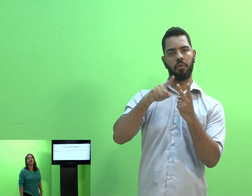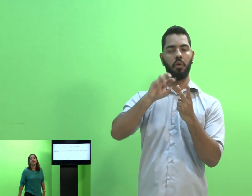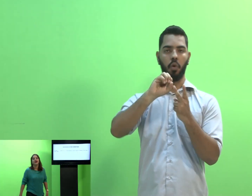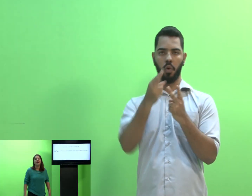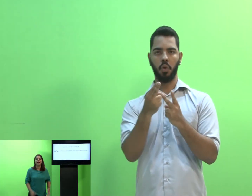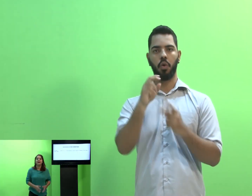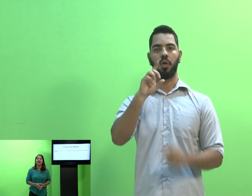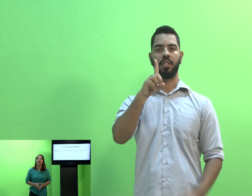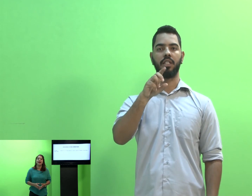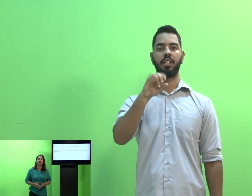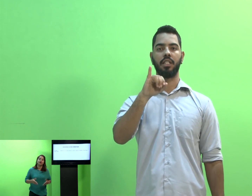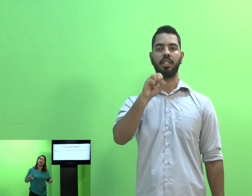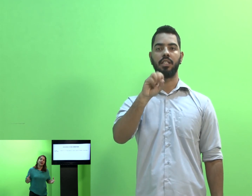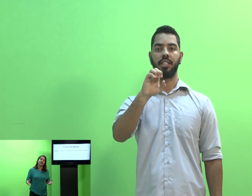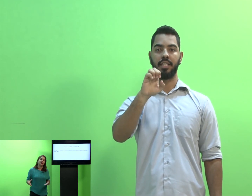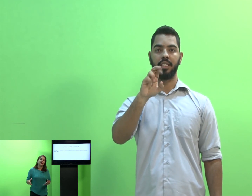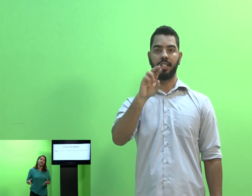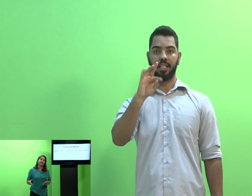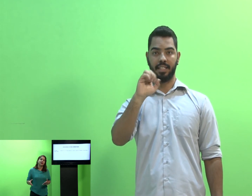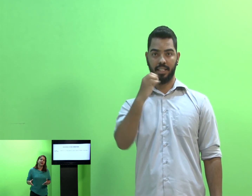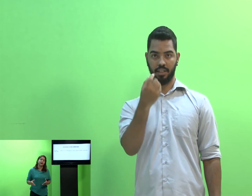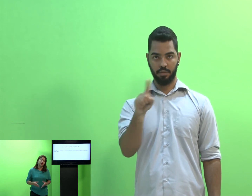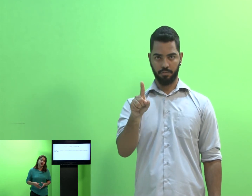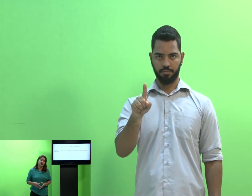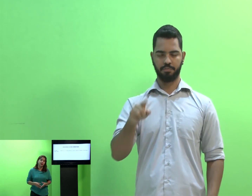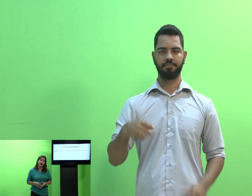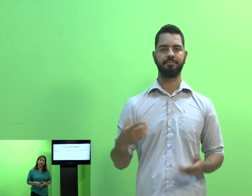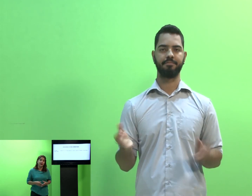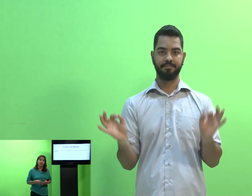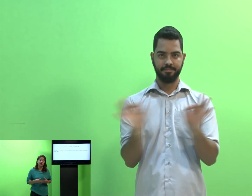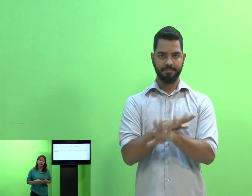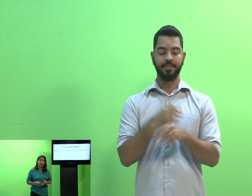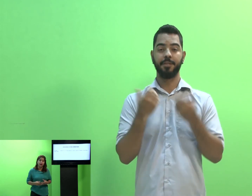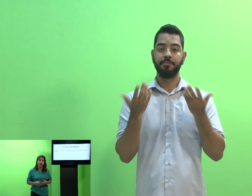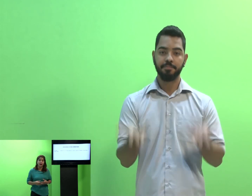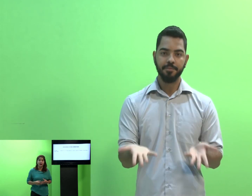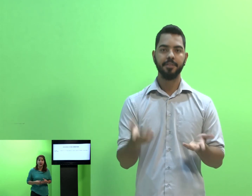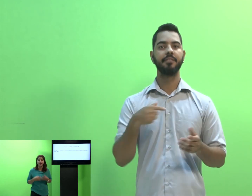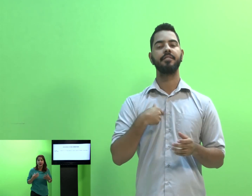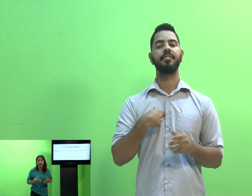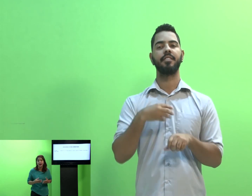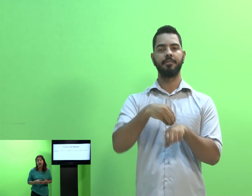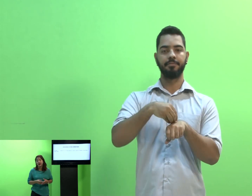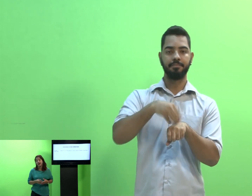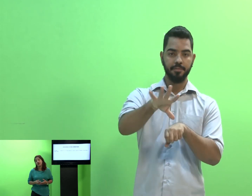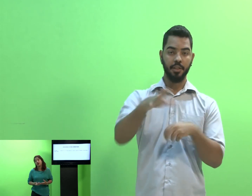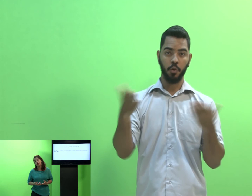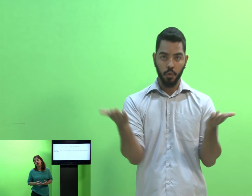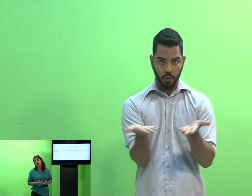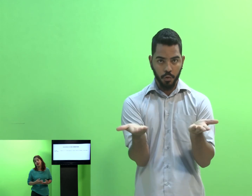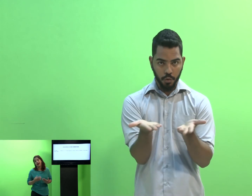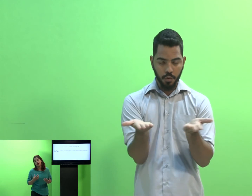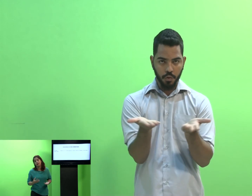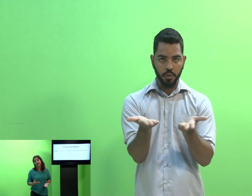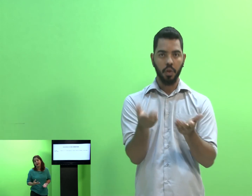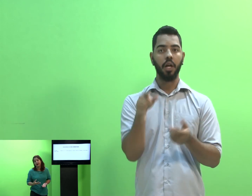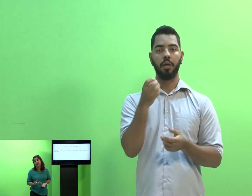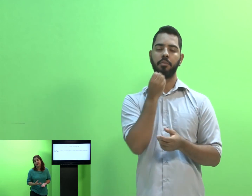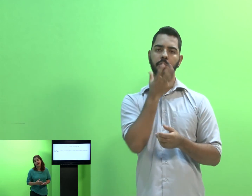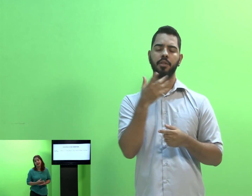Bom, gente, essa é a mensagem que eu gostaria de passar para vocês hoje. Eu espero que a discussão que nós iniciamos aqui seja útil